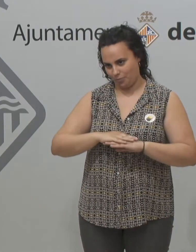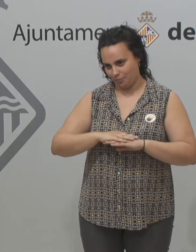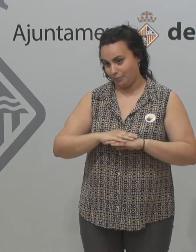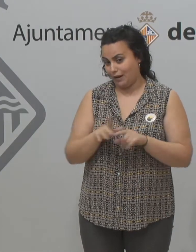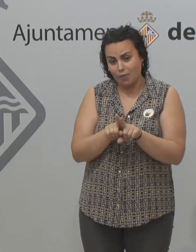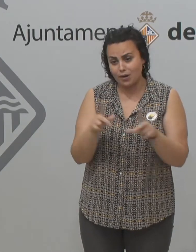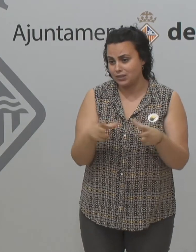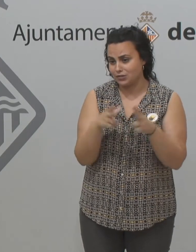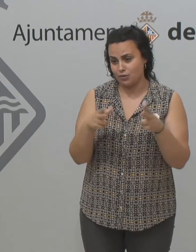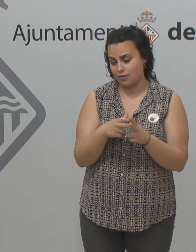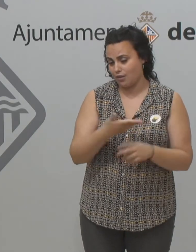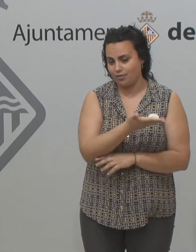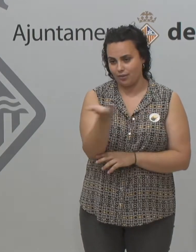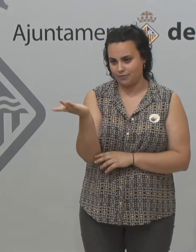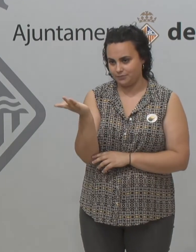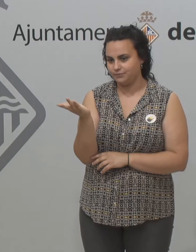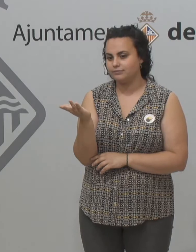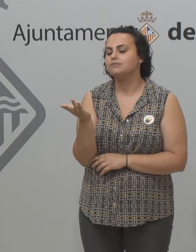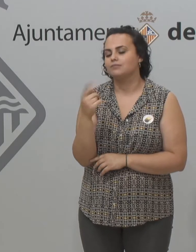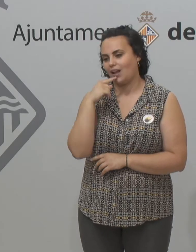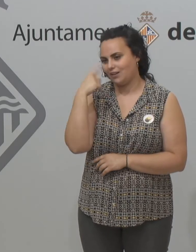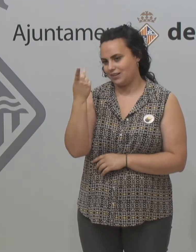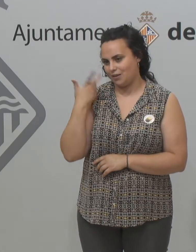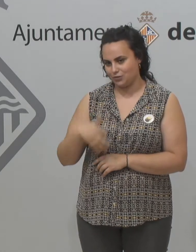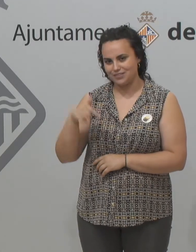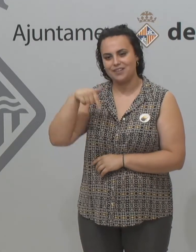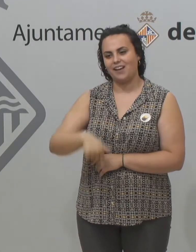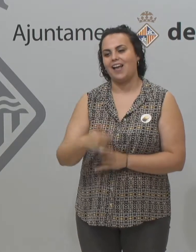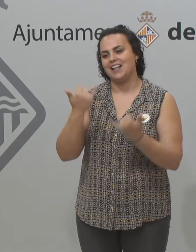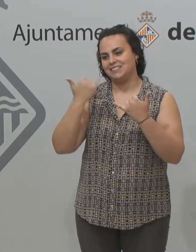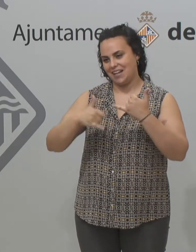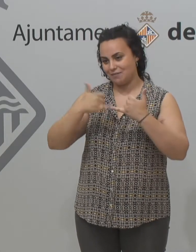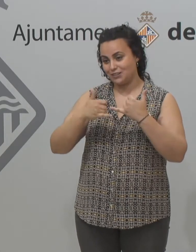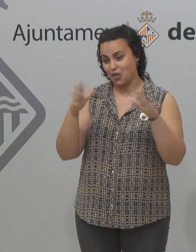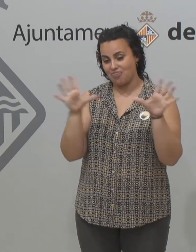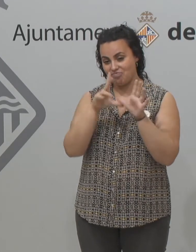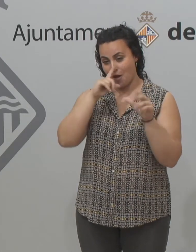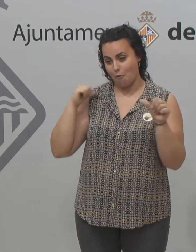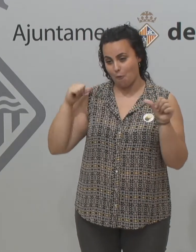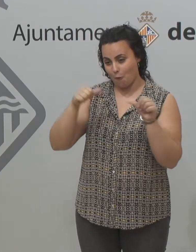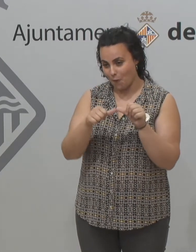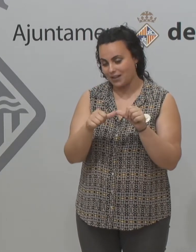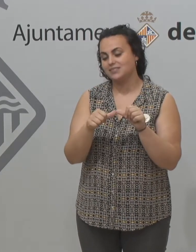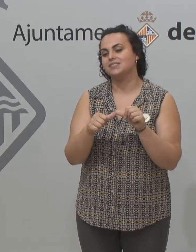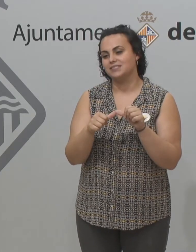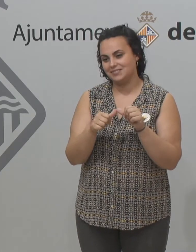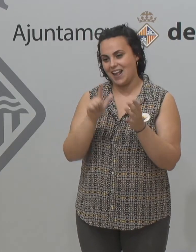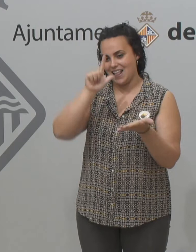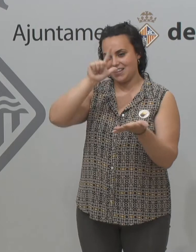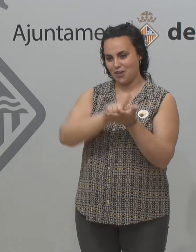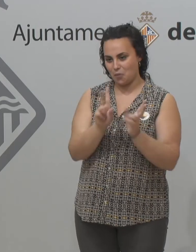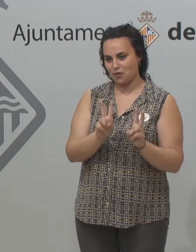ciutadans i ciutadanes. Com vos dic, enguany estem de celebració, celebrem els 10 anys d'una nova llengua en el